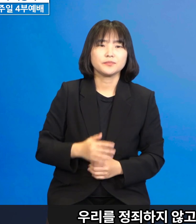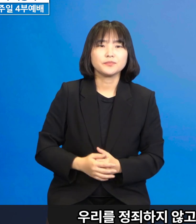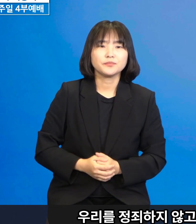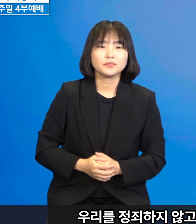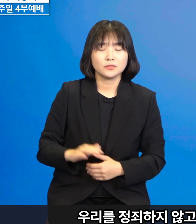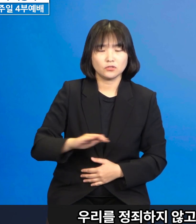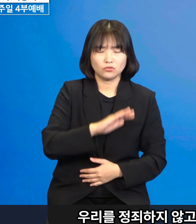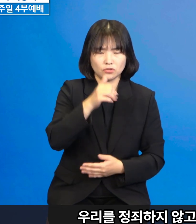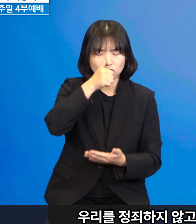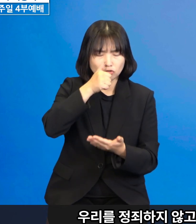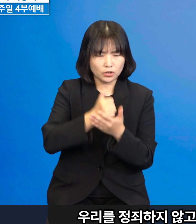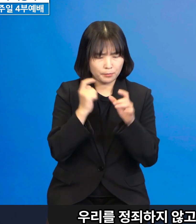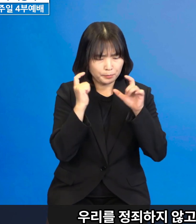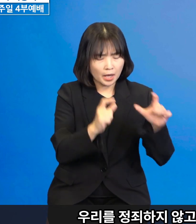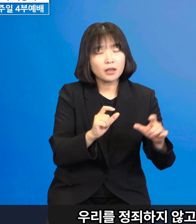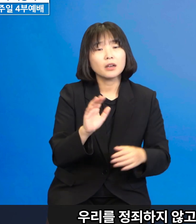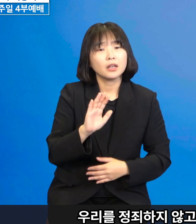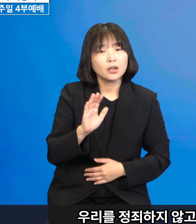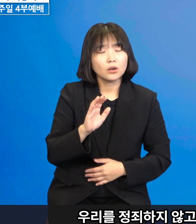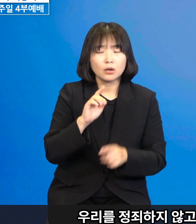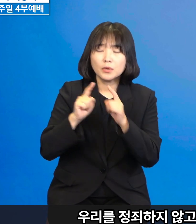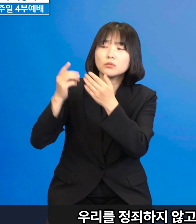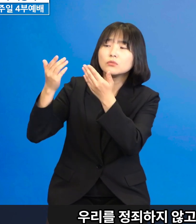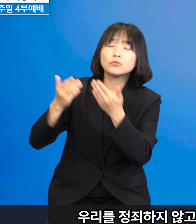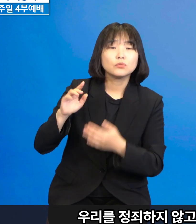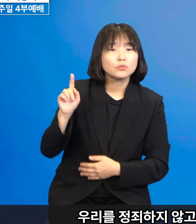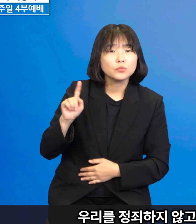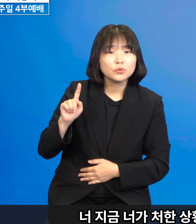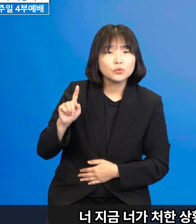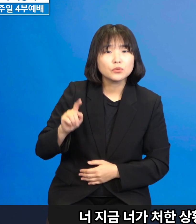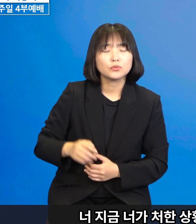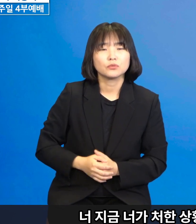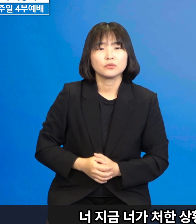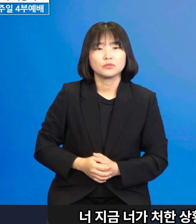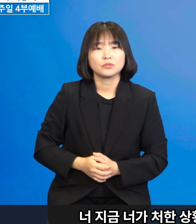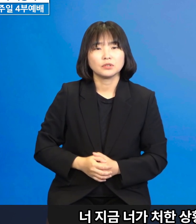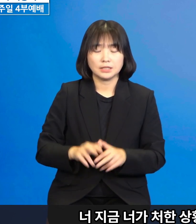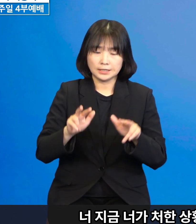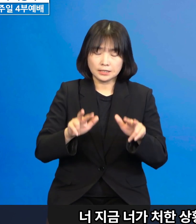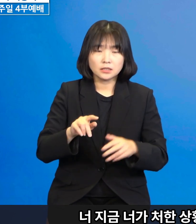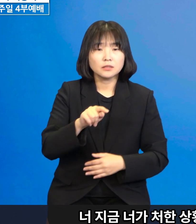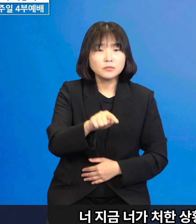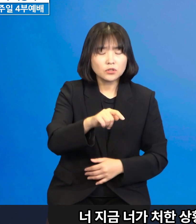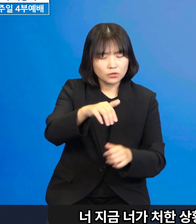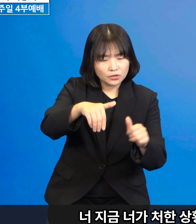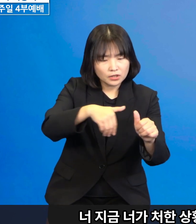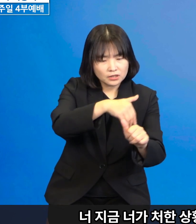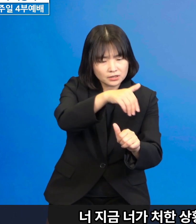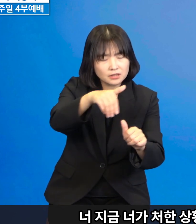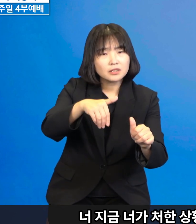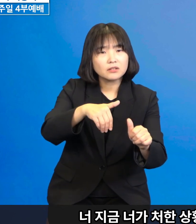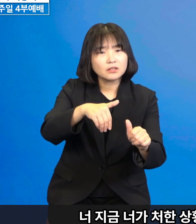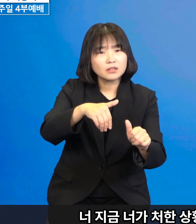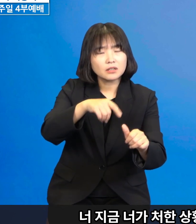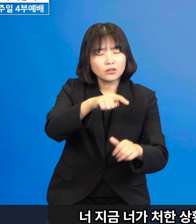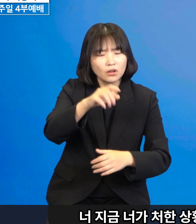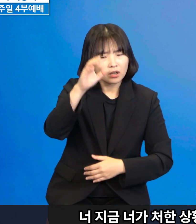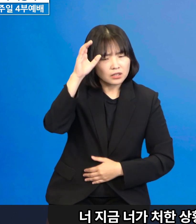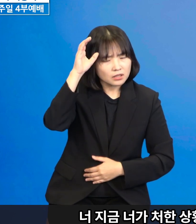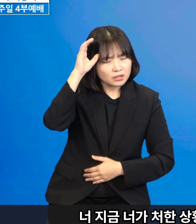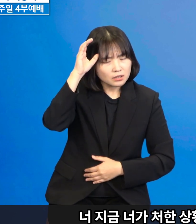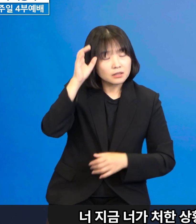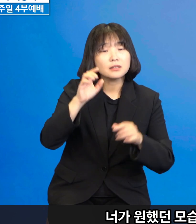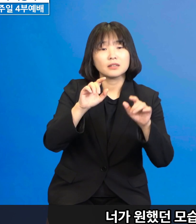우리를 정죄하지 않고 이렇게 말씀하시는 거예요. 너 지금 너가 처한 상황, 너가 기대한 거